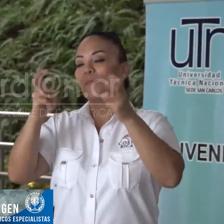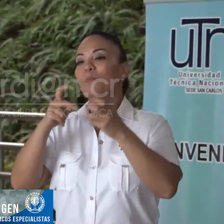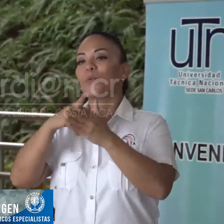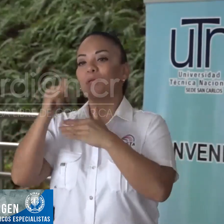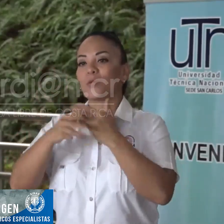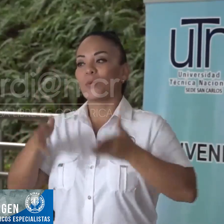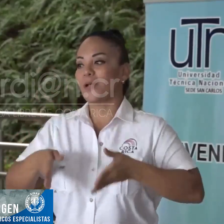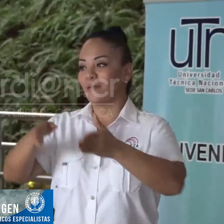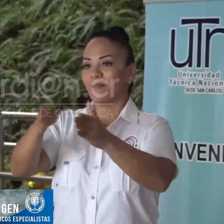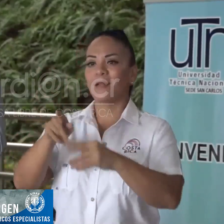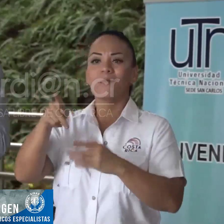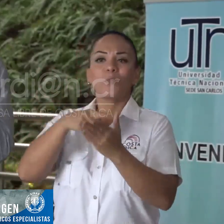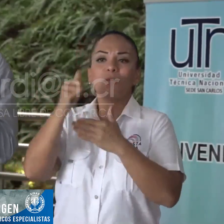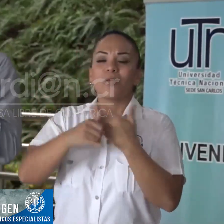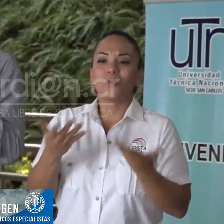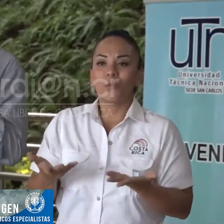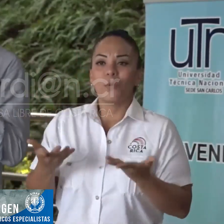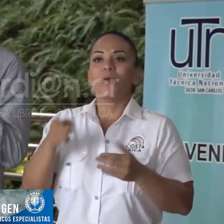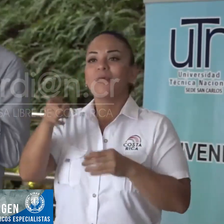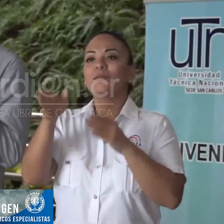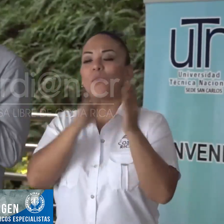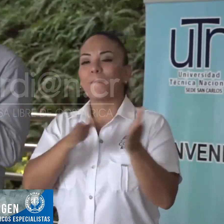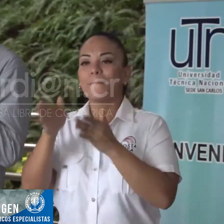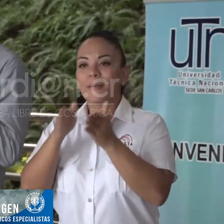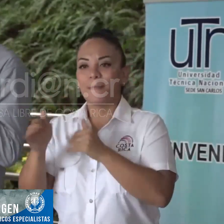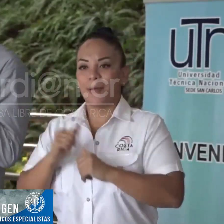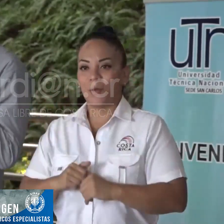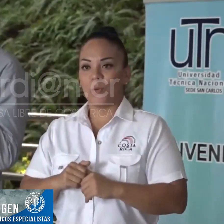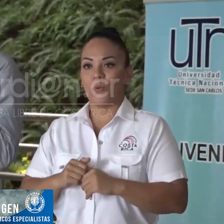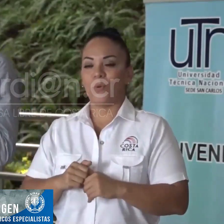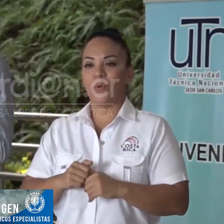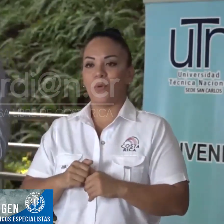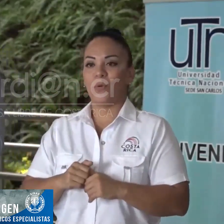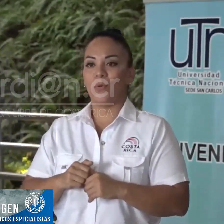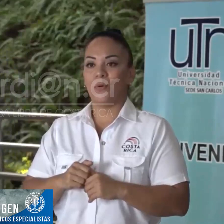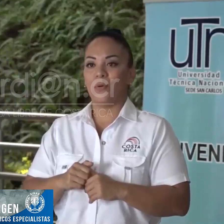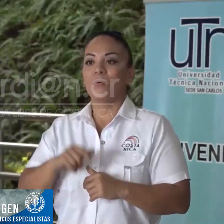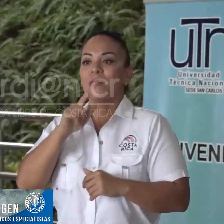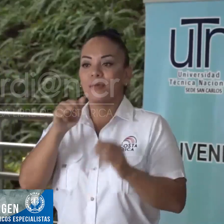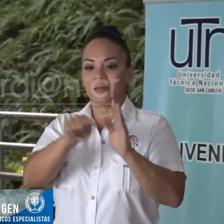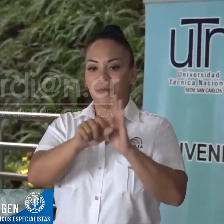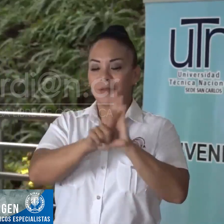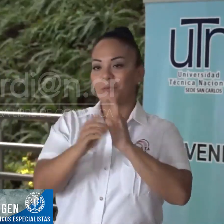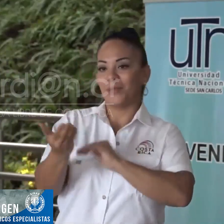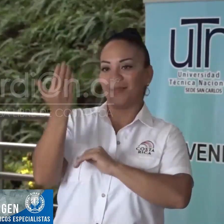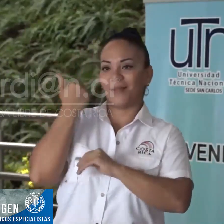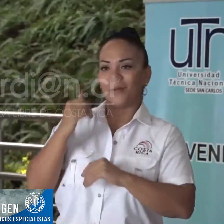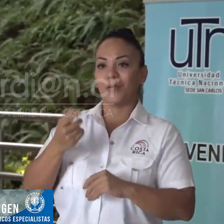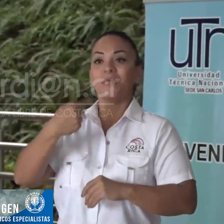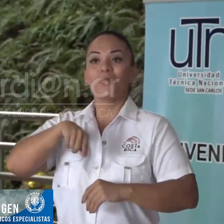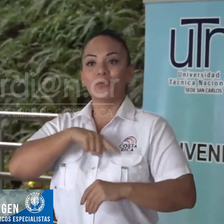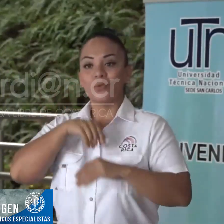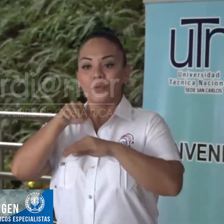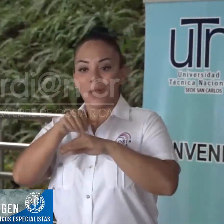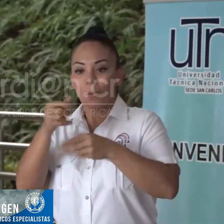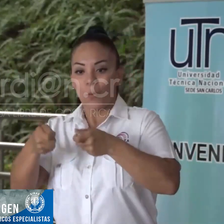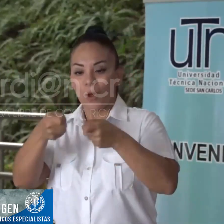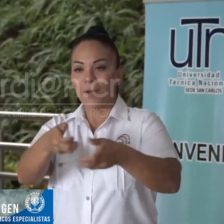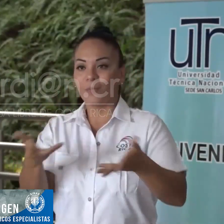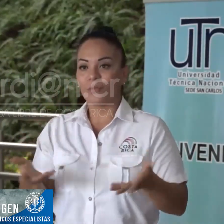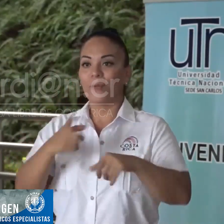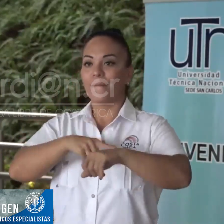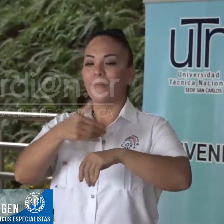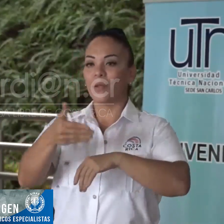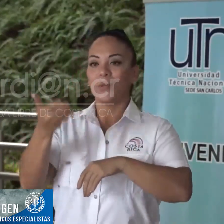la carretera, que es un proyecto que incluso preparó la legislatura anterior y que nosotros la convocamos ya en el